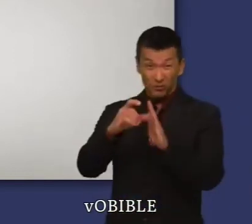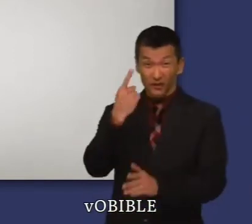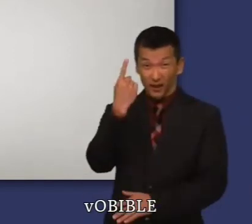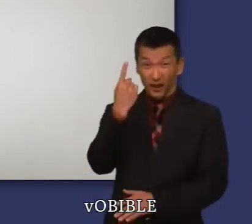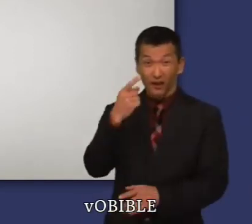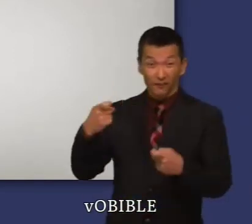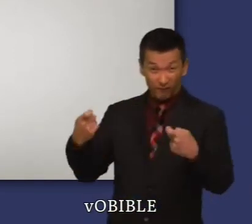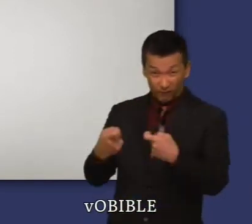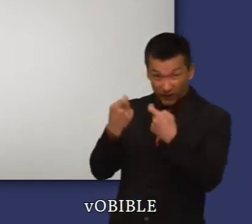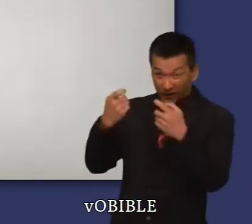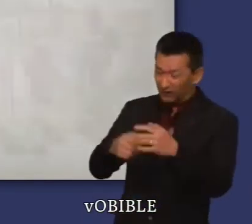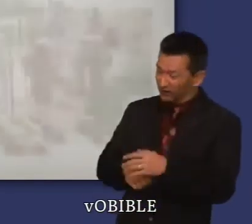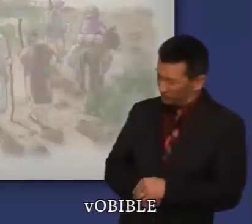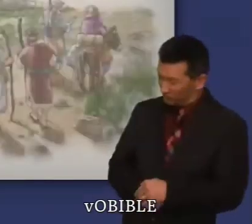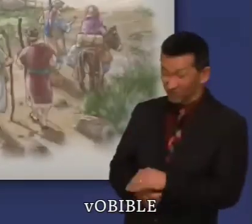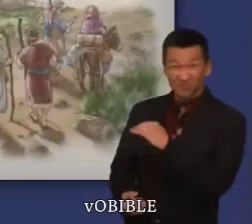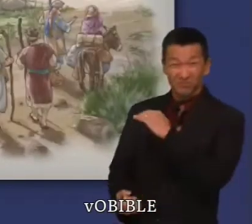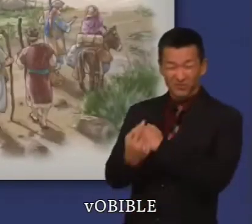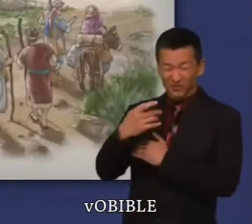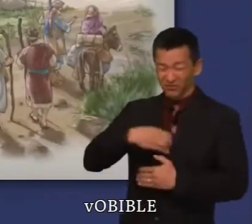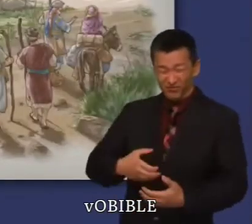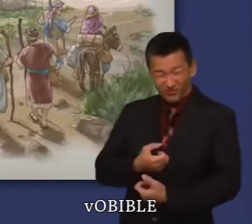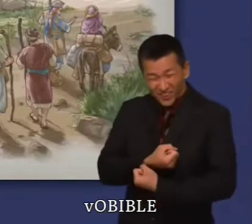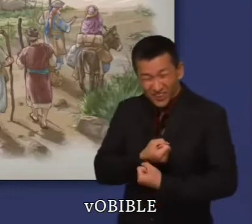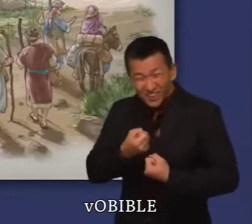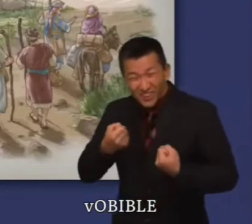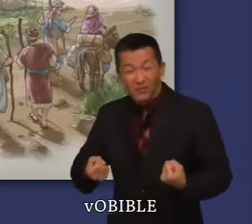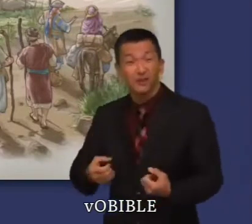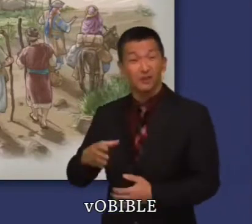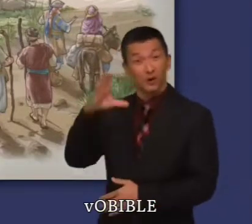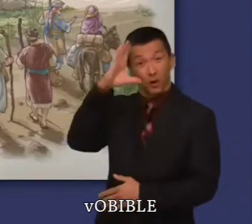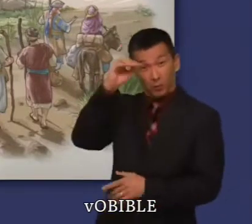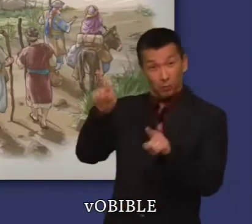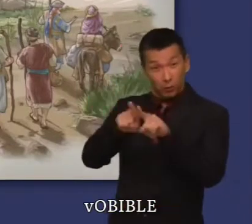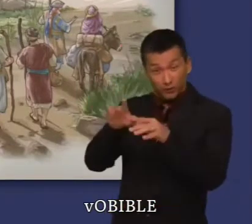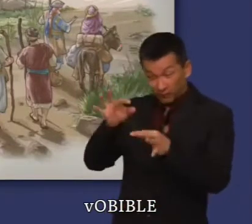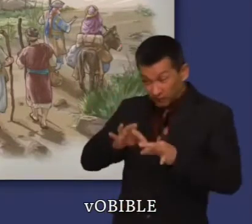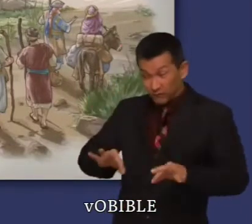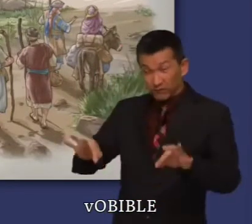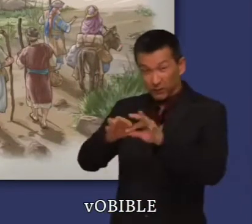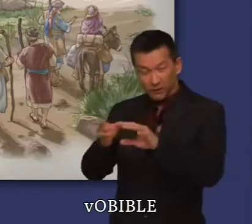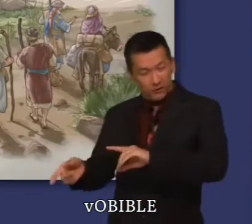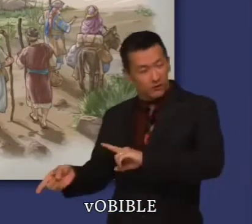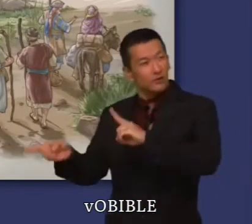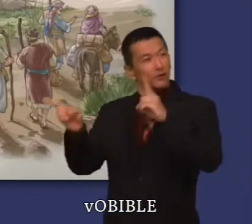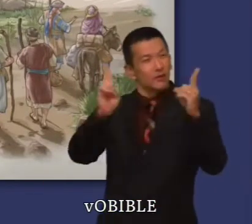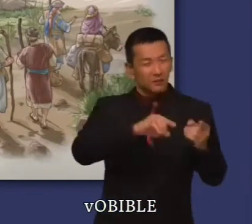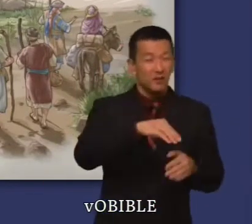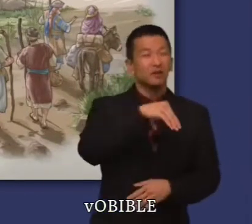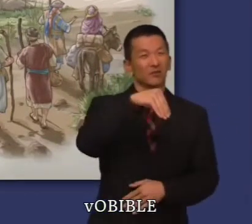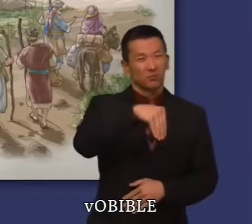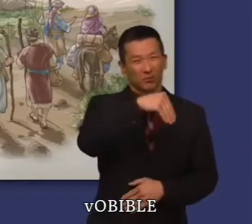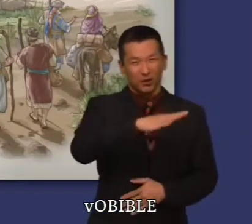vers 1090 avant notre ère. Les événements qui y sont racontés se sont déroulés au début de l'époque des